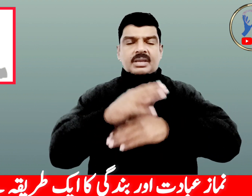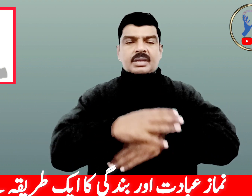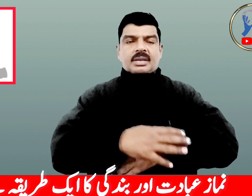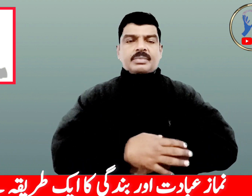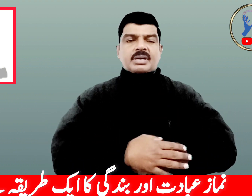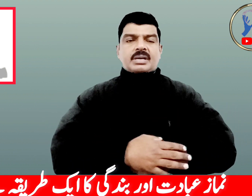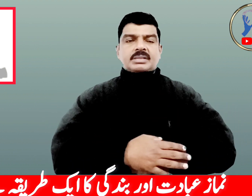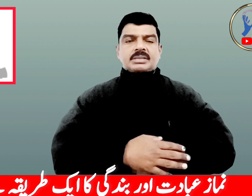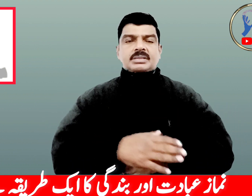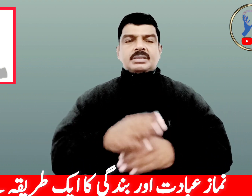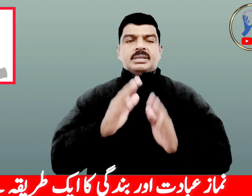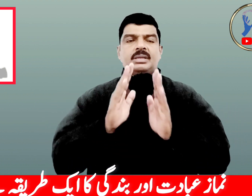نماز